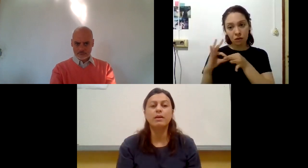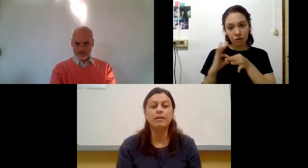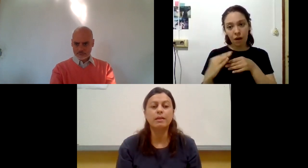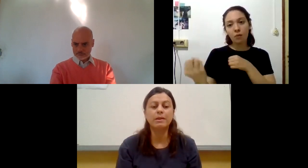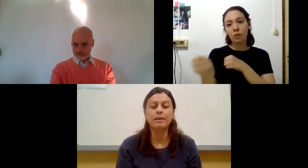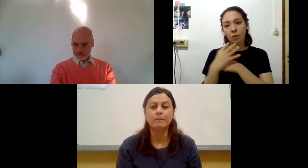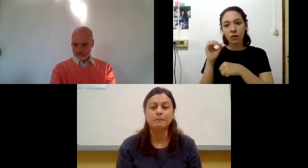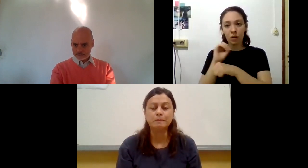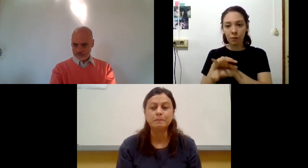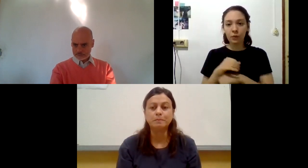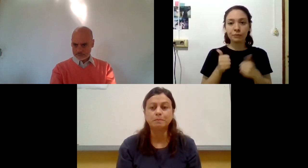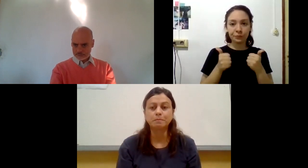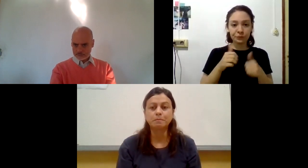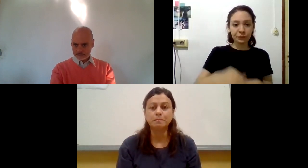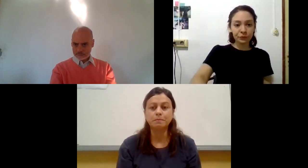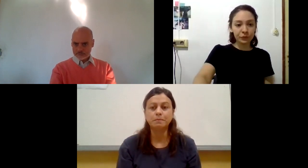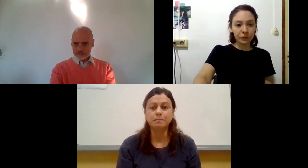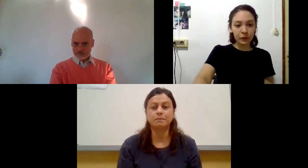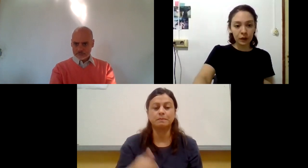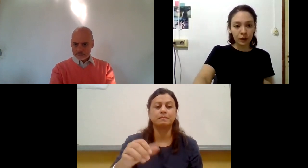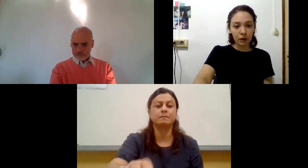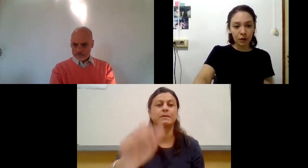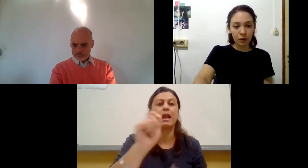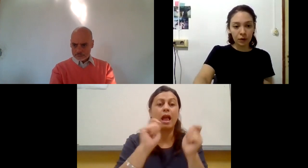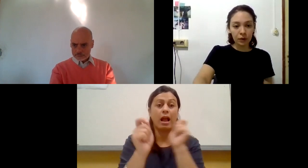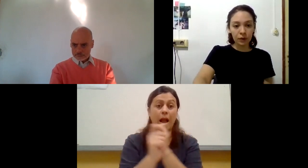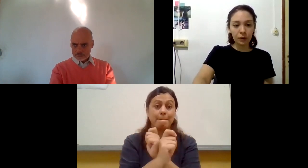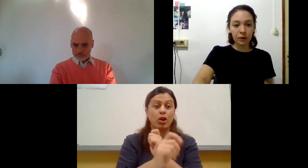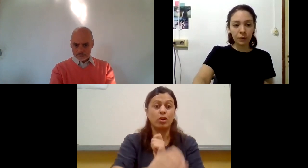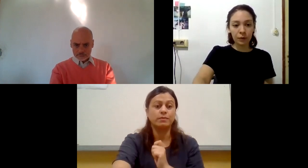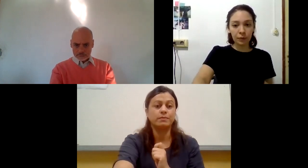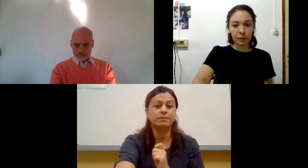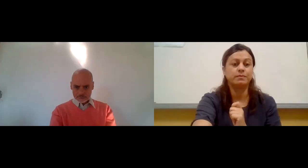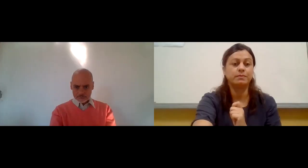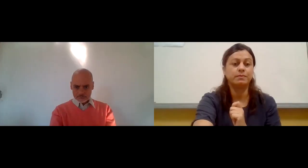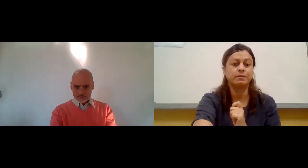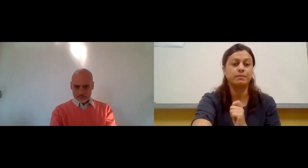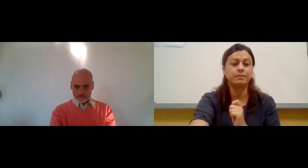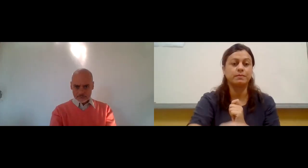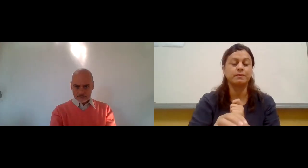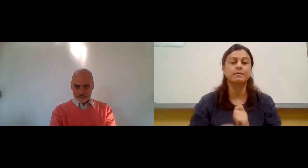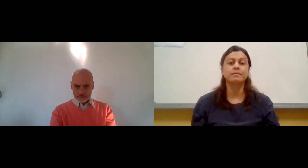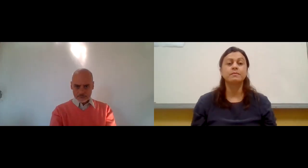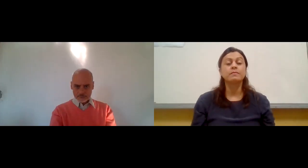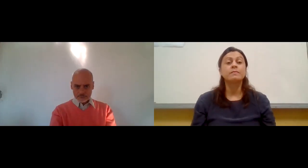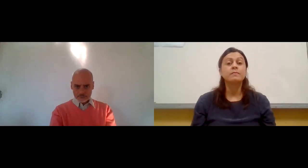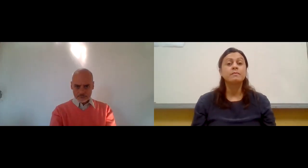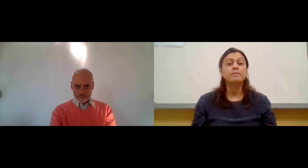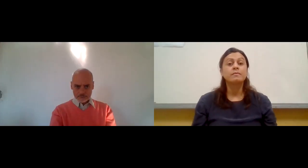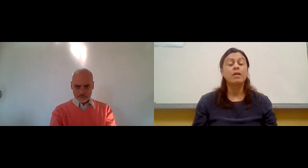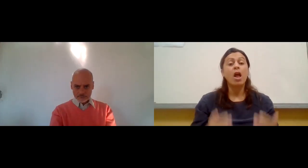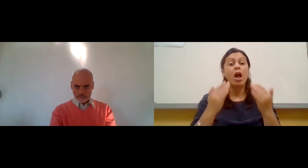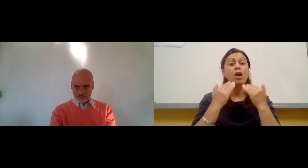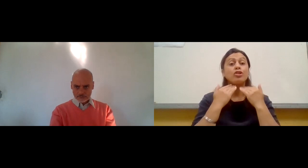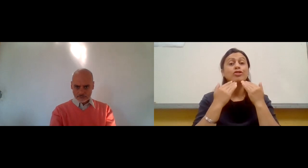¿Tá? Está buenísimo, entonces muchísimas gracias. Y no sé, a ver, no sé si hay una mano